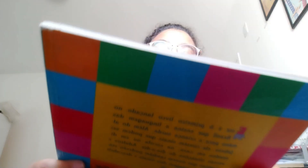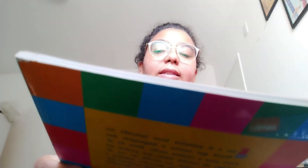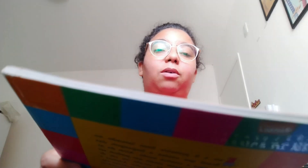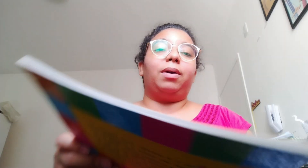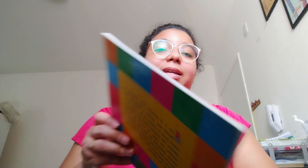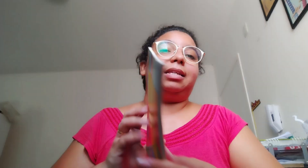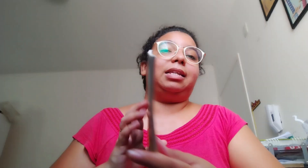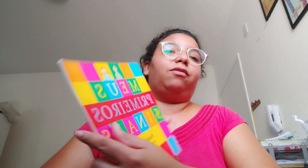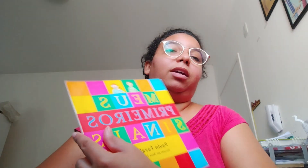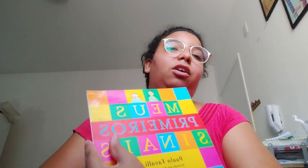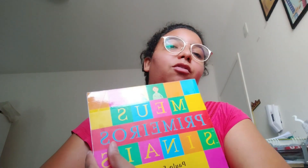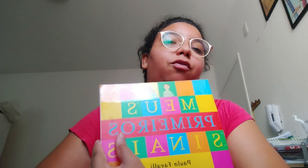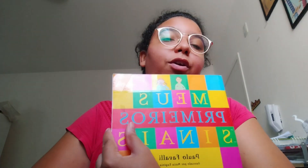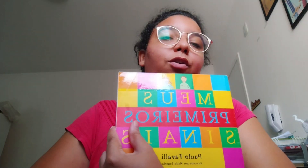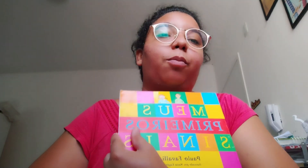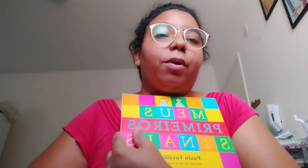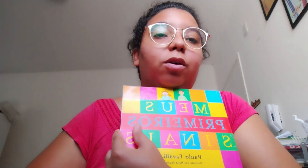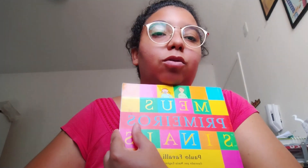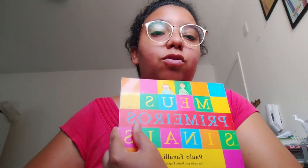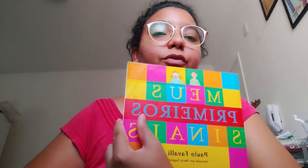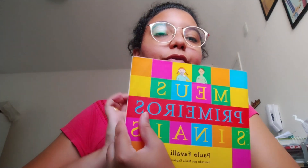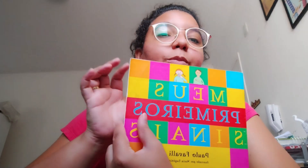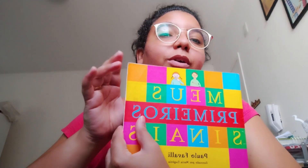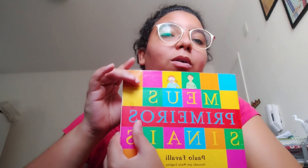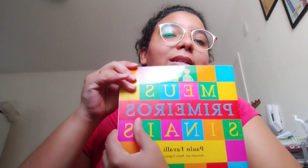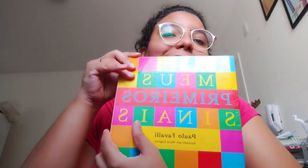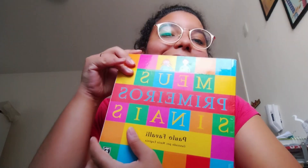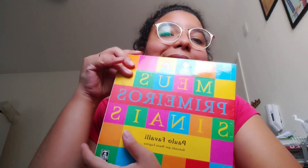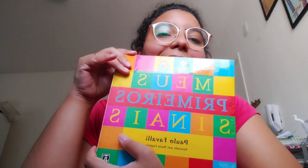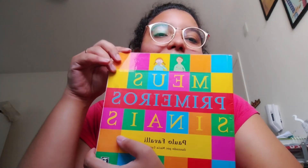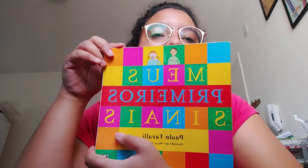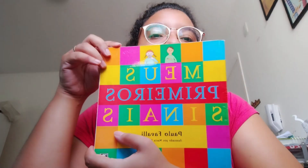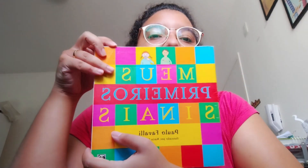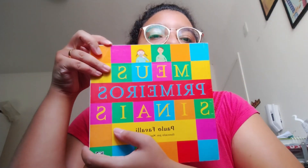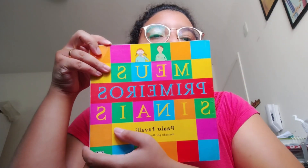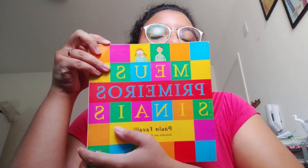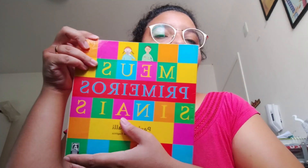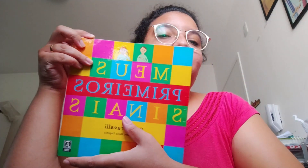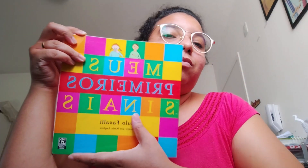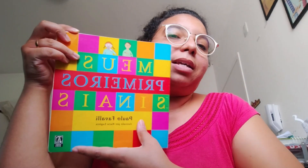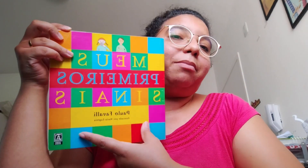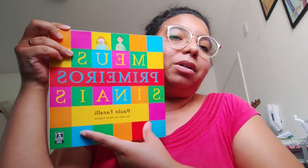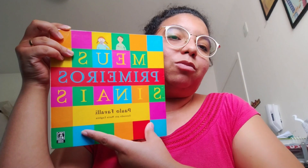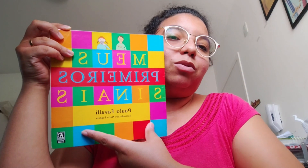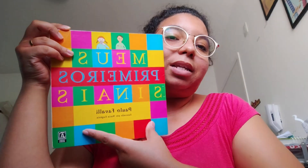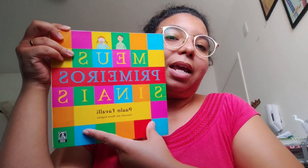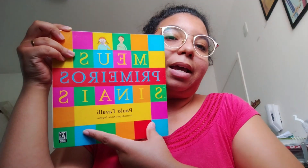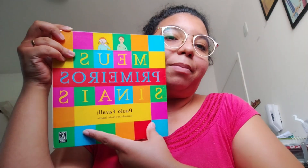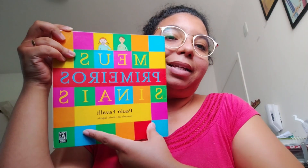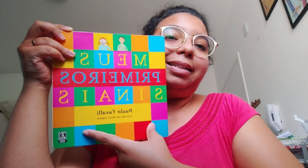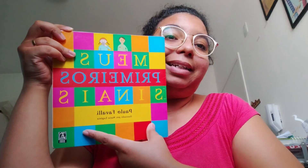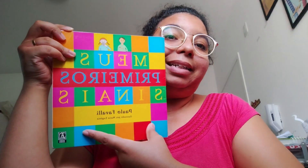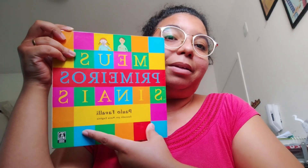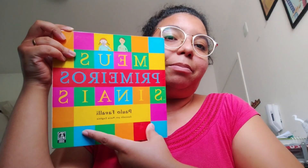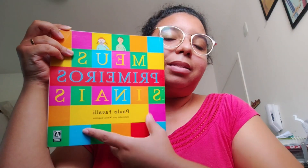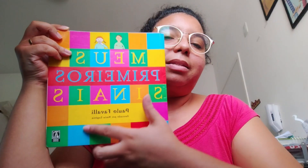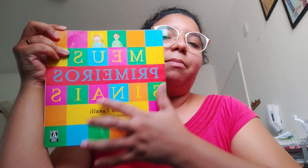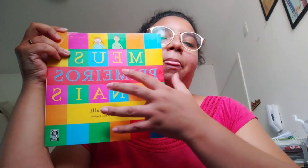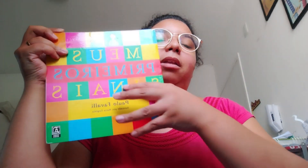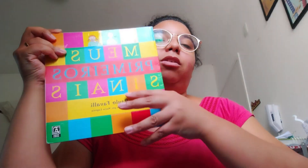Então, esse livro aqui foi o precursor, foi por causa dele que nós nos animamos em aprender Libras. Então, vou